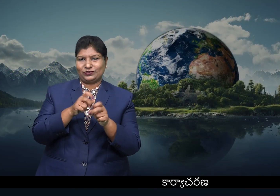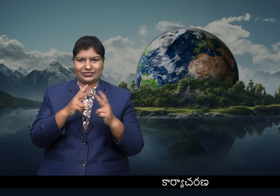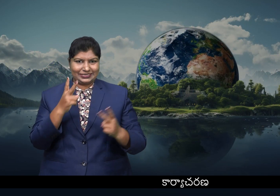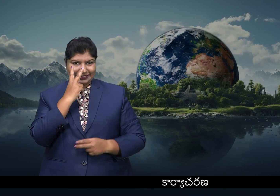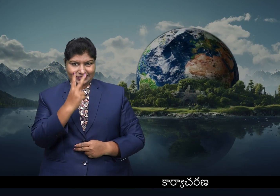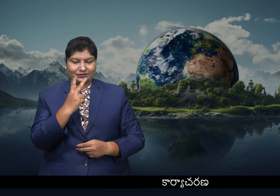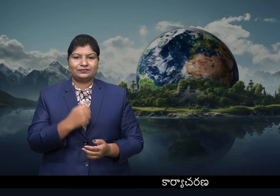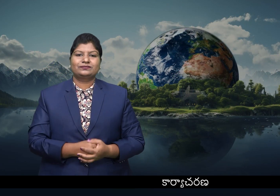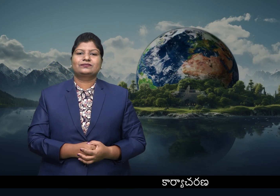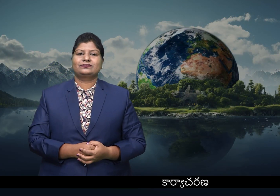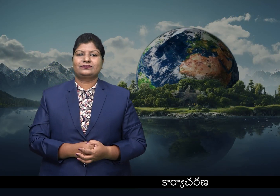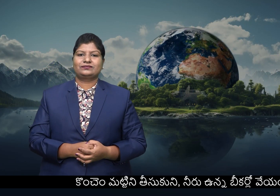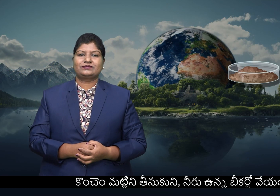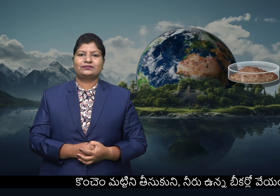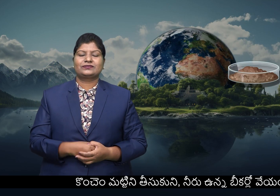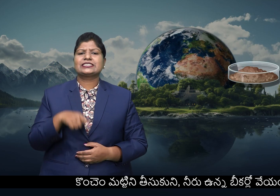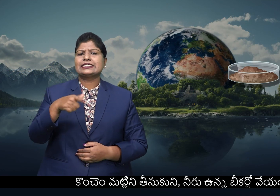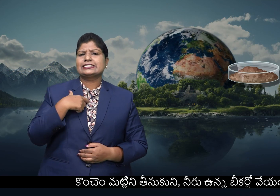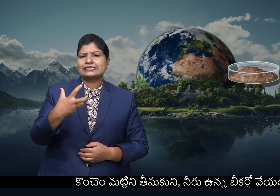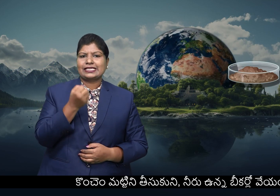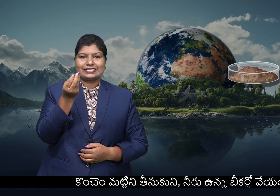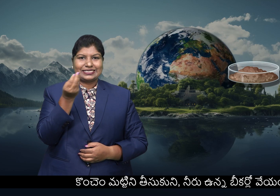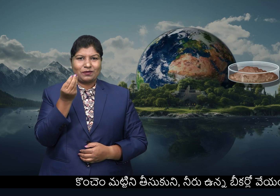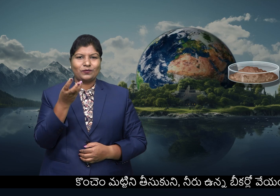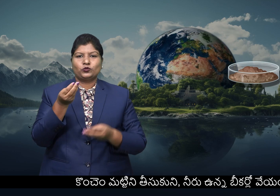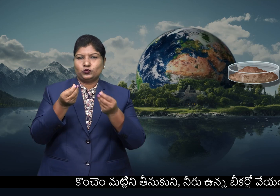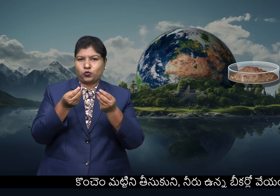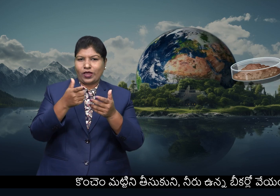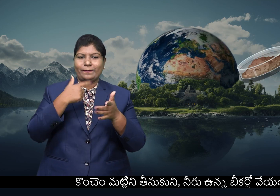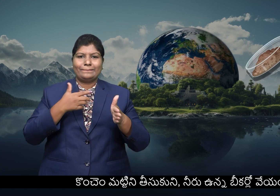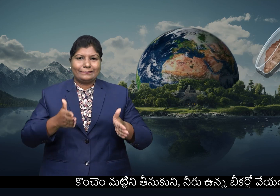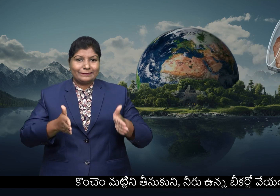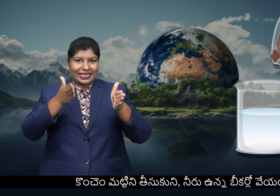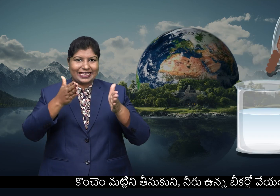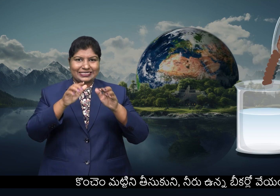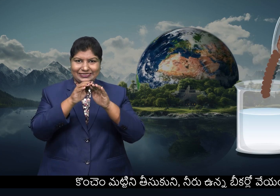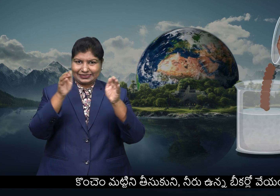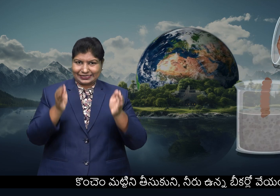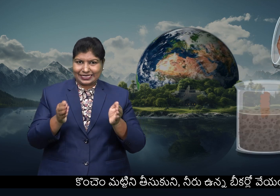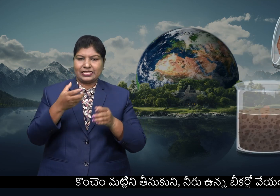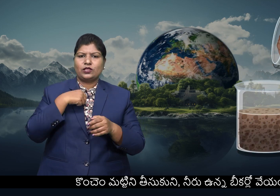కార్యాచరణ. కొంచెం మట్టిని తీసుకుని నీరులో ఉన్న బీకర్లో వేయండి.